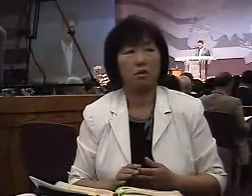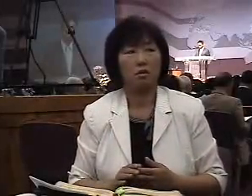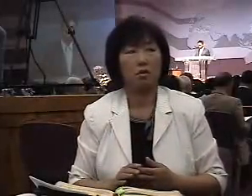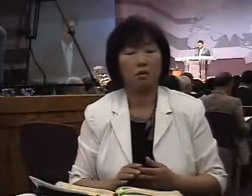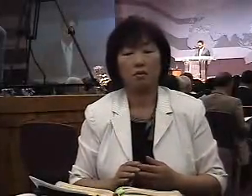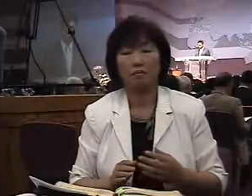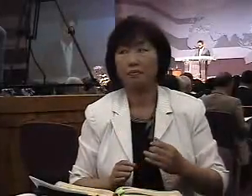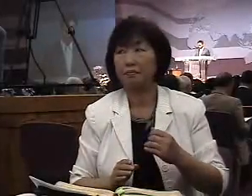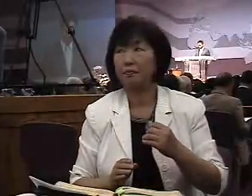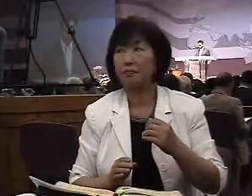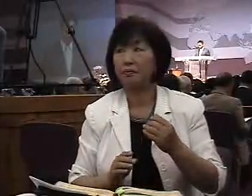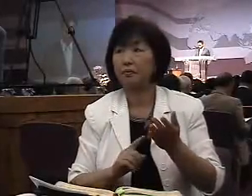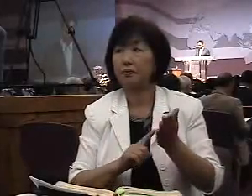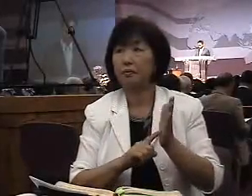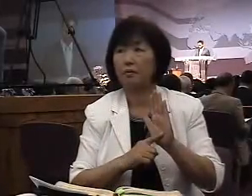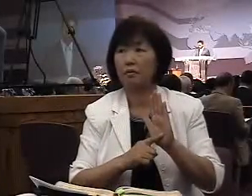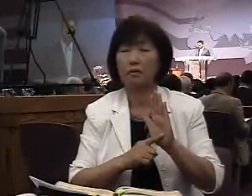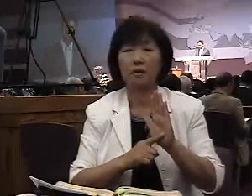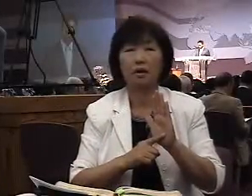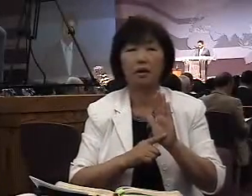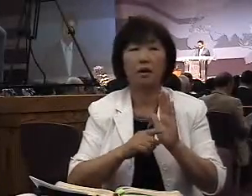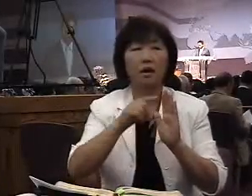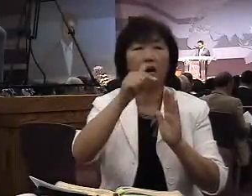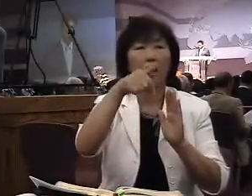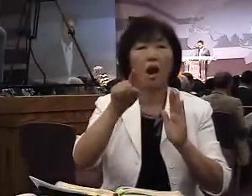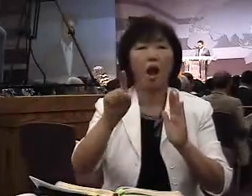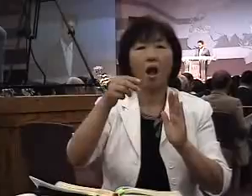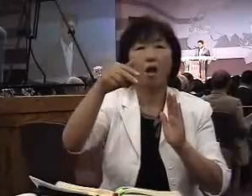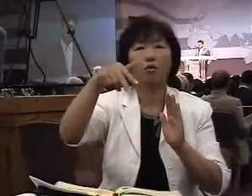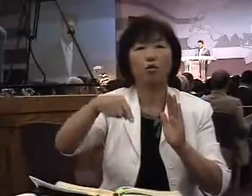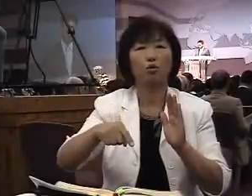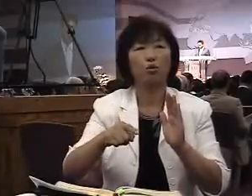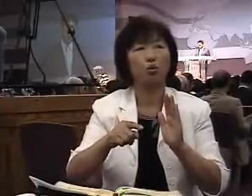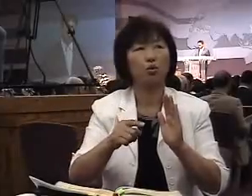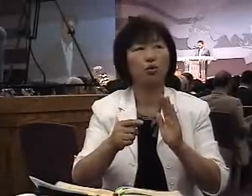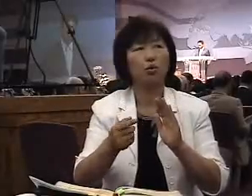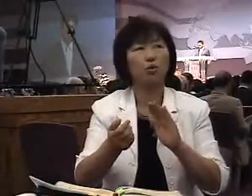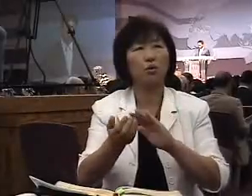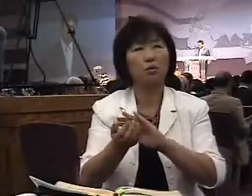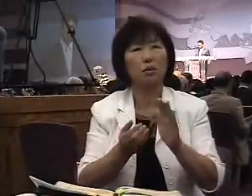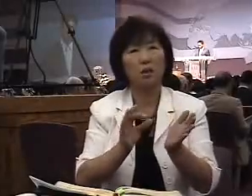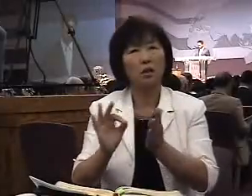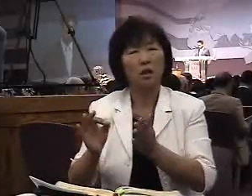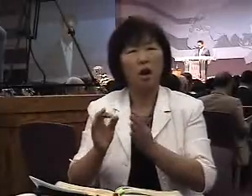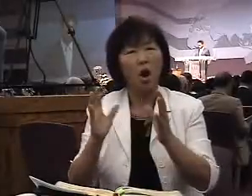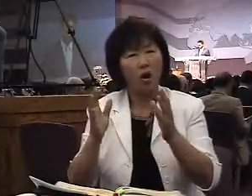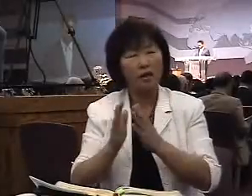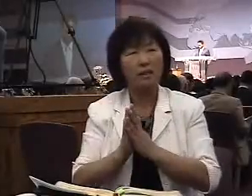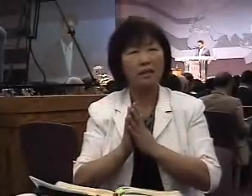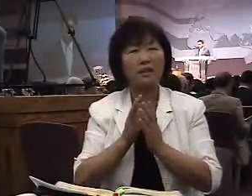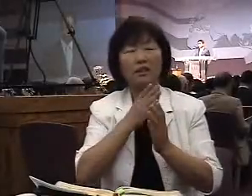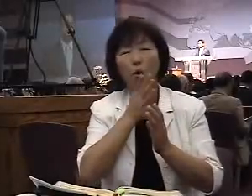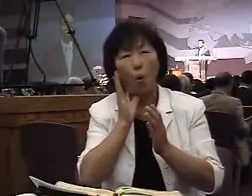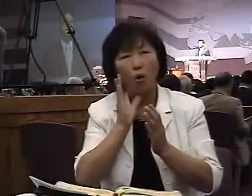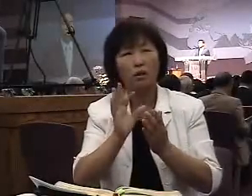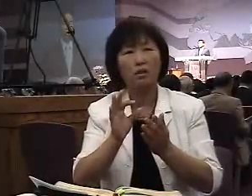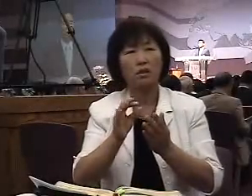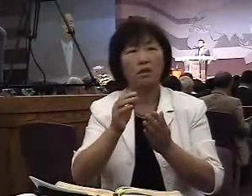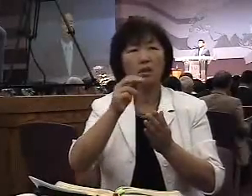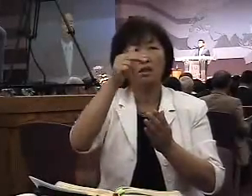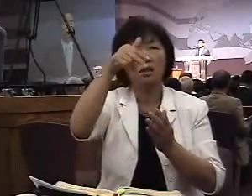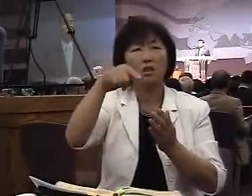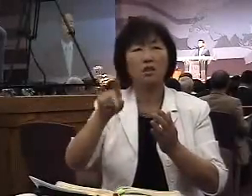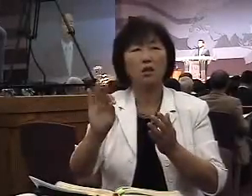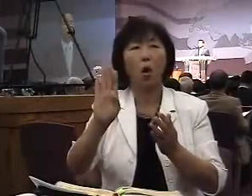커뮤니티 소식 보시면 가주 예산은 삭감 반대 서명. 이것이 뭐냐 하면 어린이, 노인, 저소득층을 위한 주정부